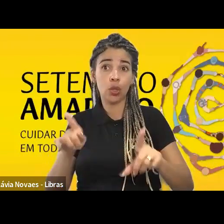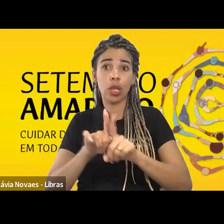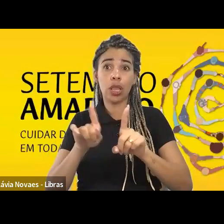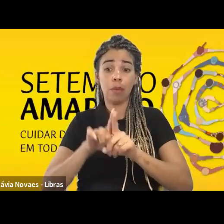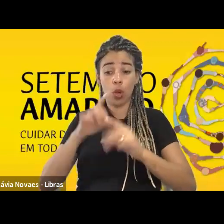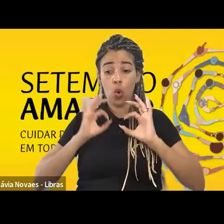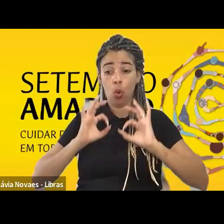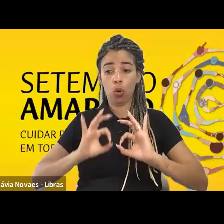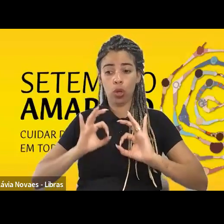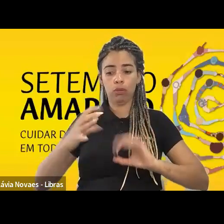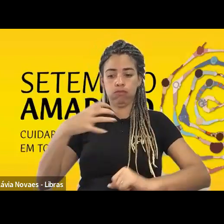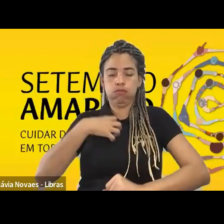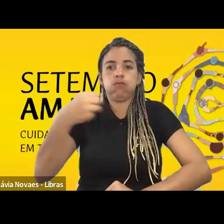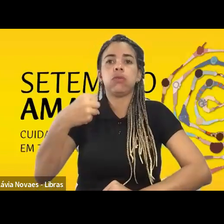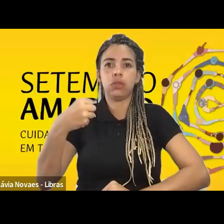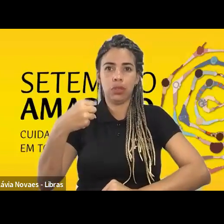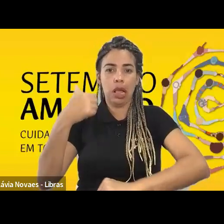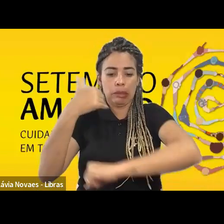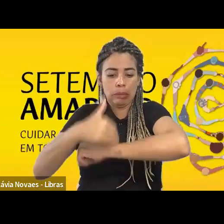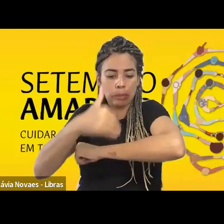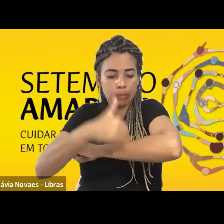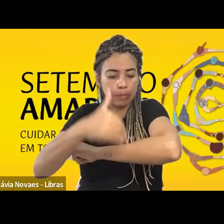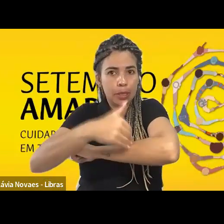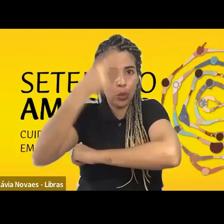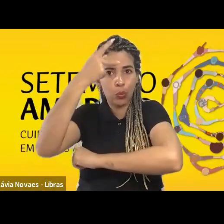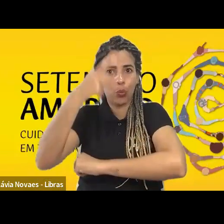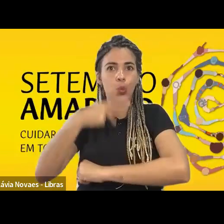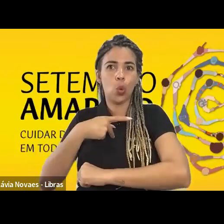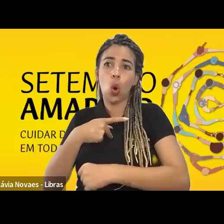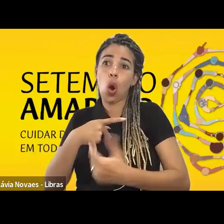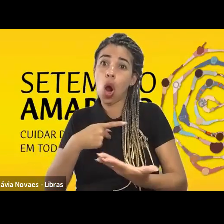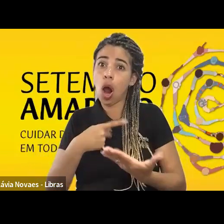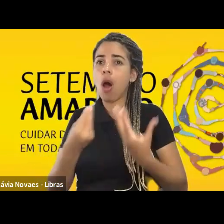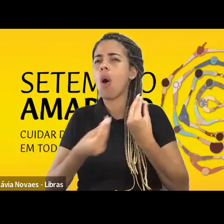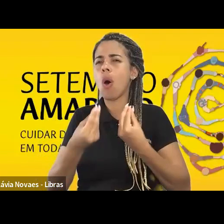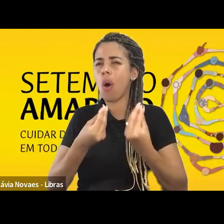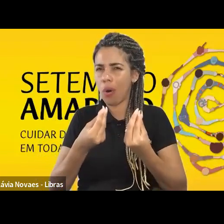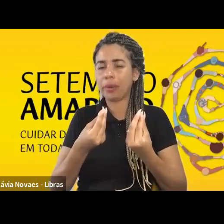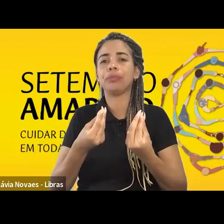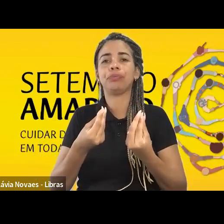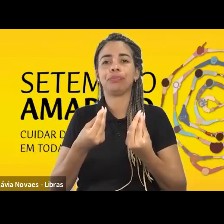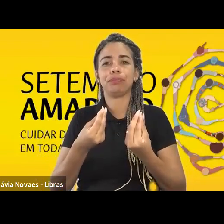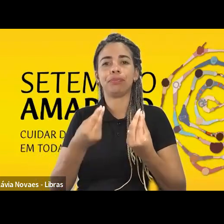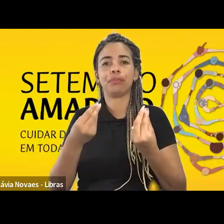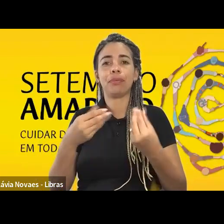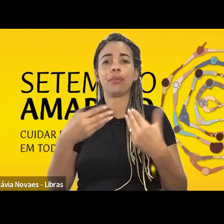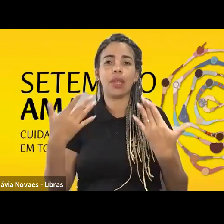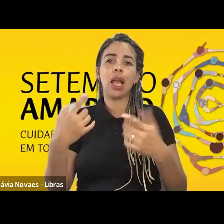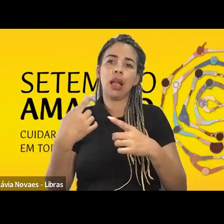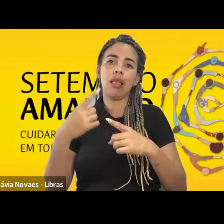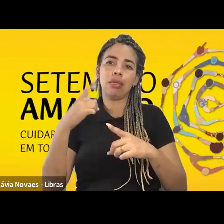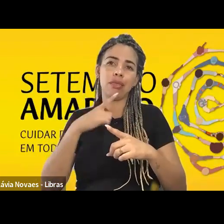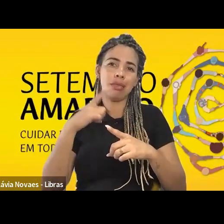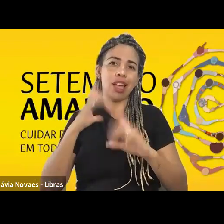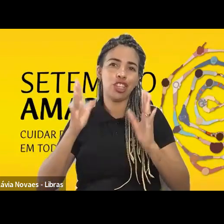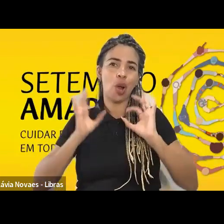né, comportamento, eu diria, autolesivo e comportamento suicida, porque eles são, né, guardam, né, uma intimidade aí, o